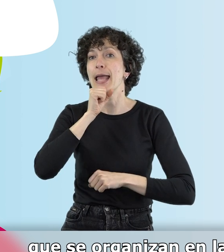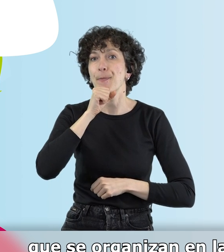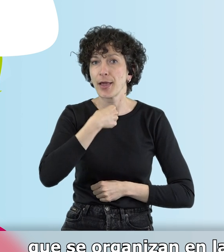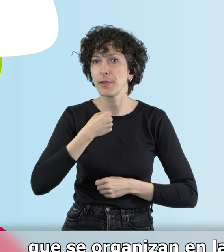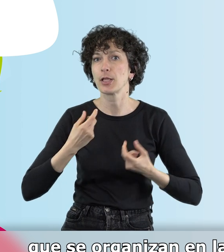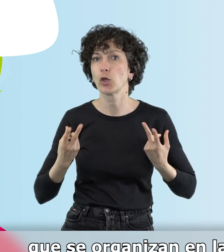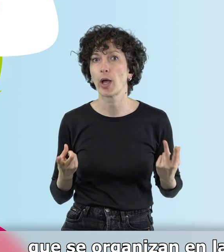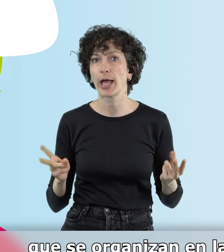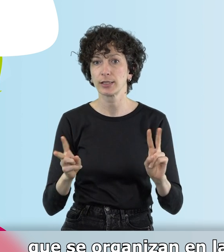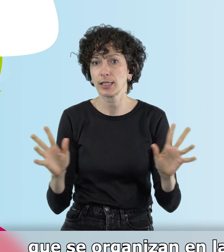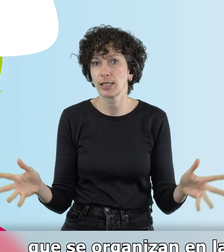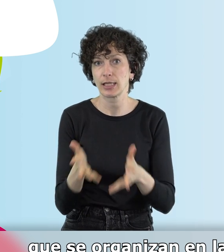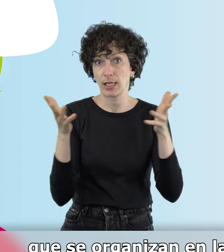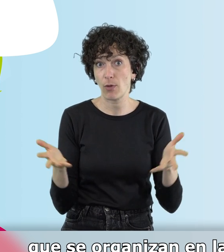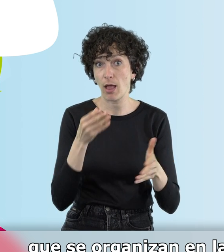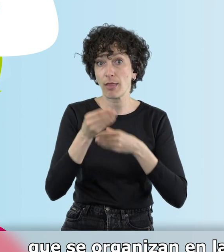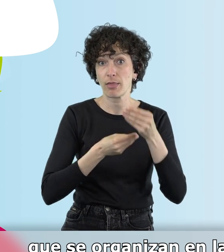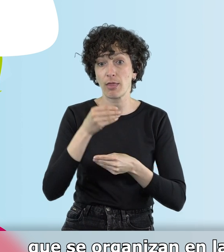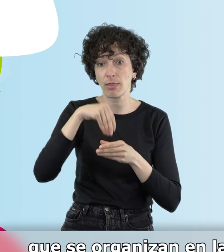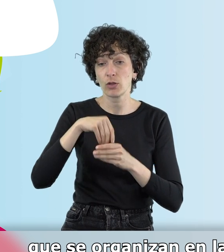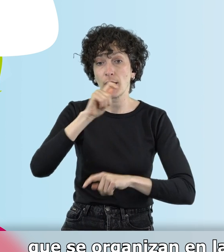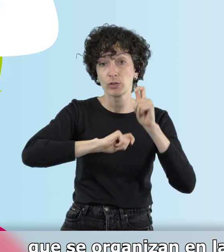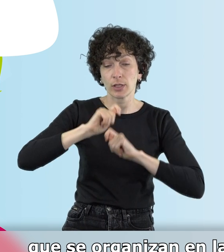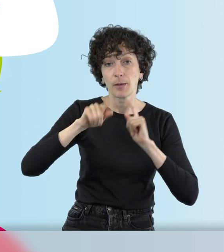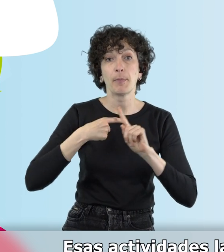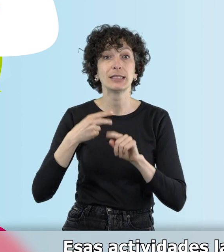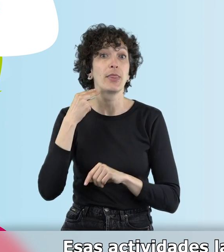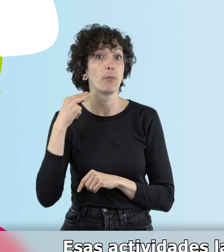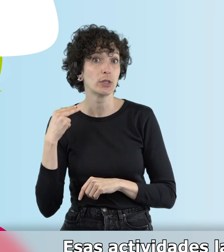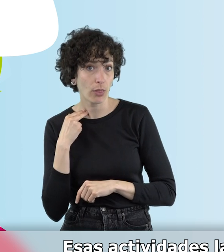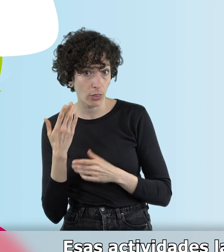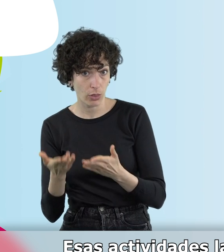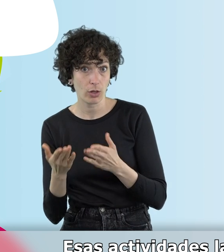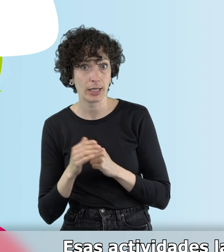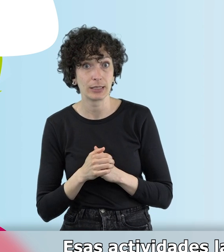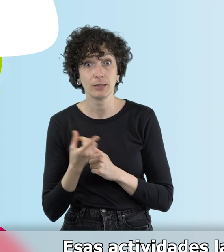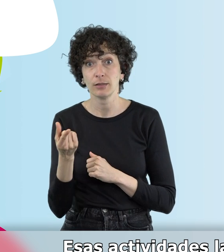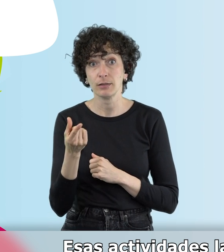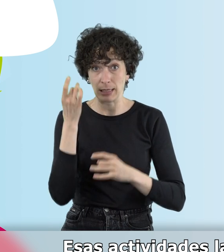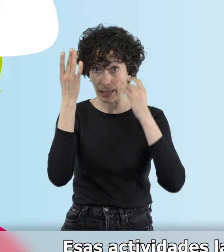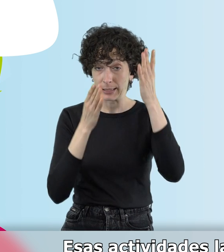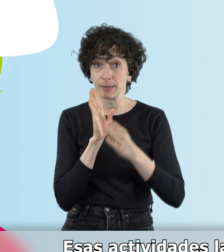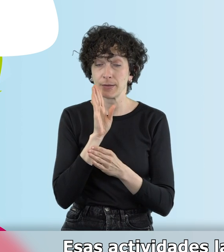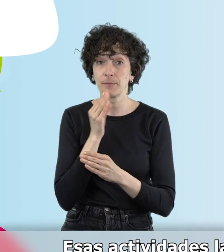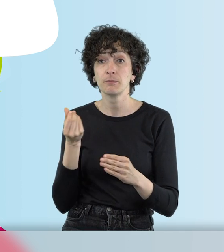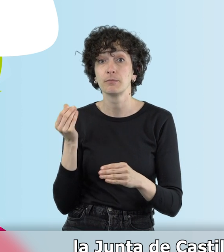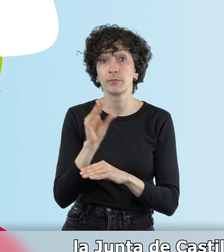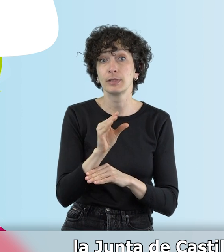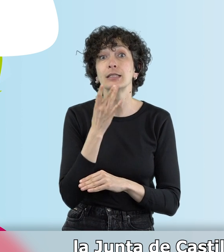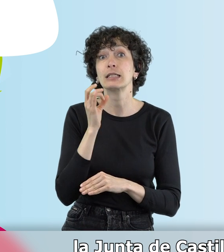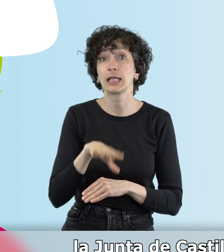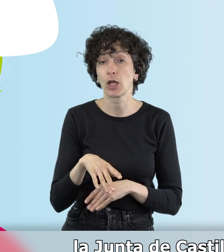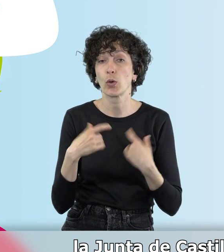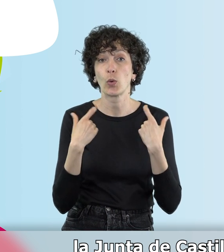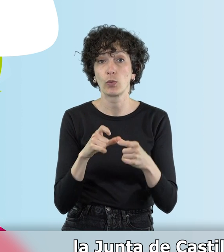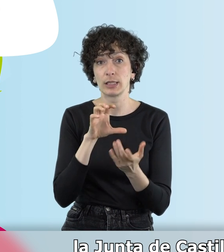activo que se organizan en las asociaciones y en las diputaciones. Esas actividades las financia, como ya sabes también,